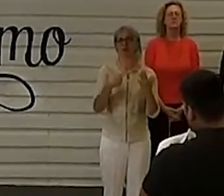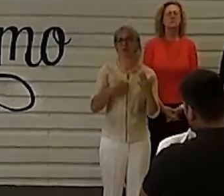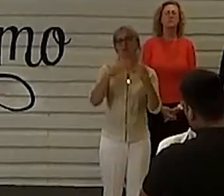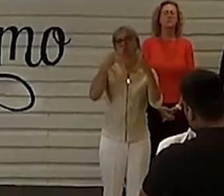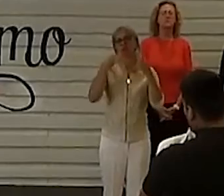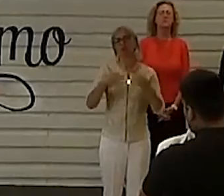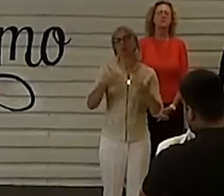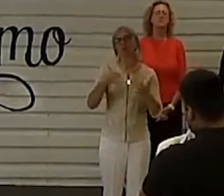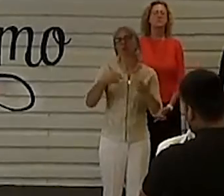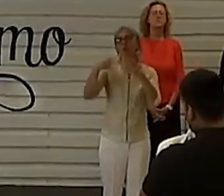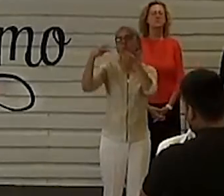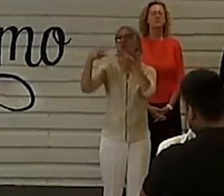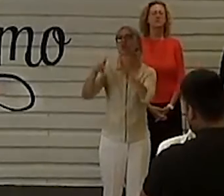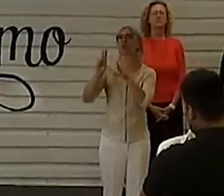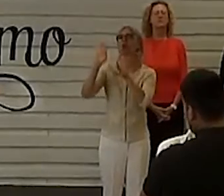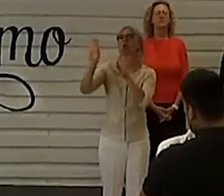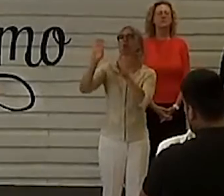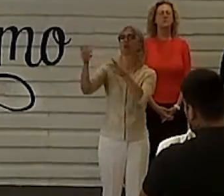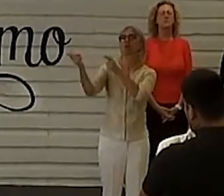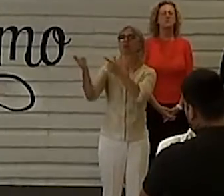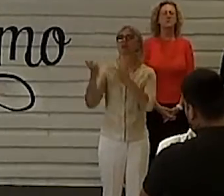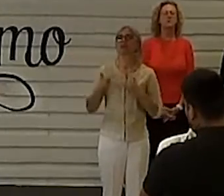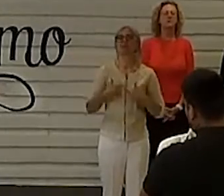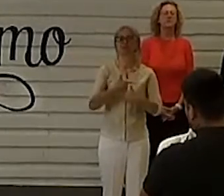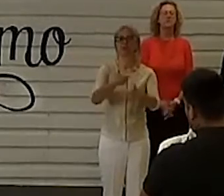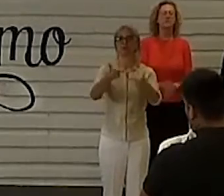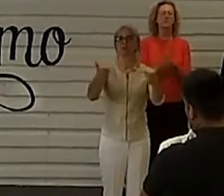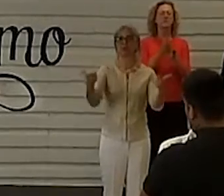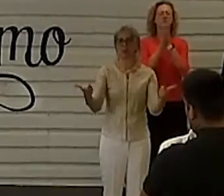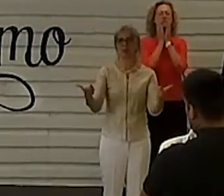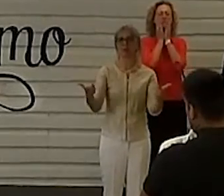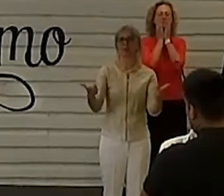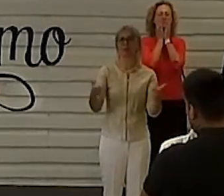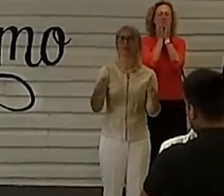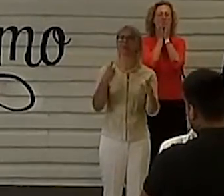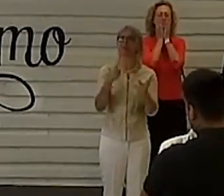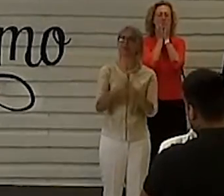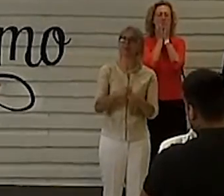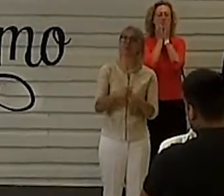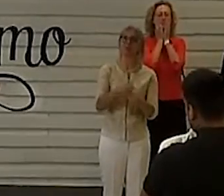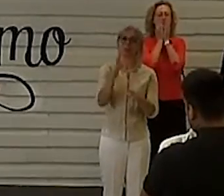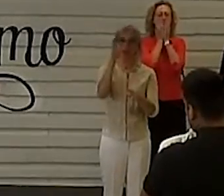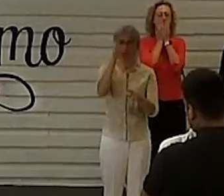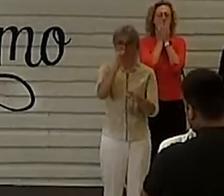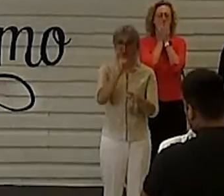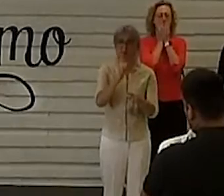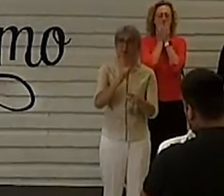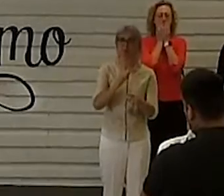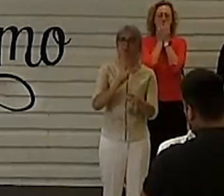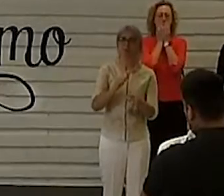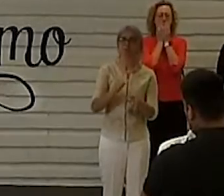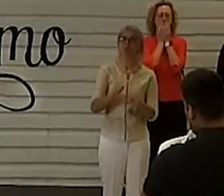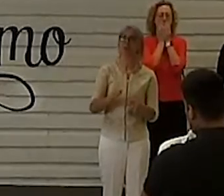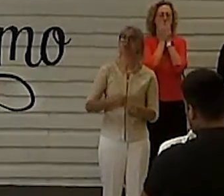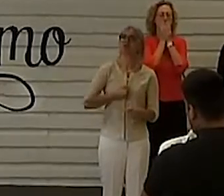noi possiamo comprendere a quale alta e superna vocazione tu ci hai chiamato, quello che tu hai fatto in noi.